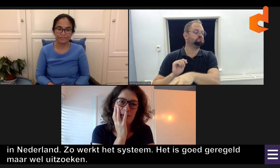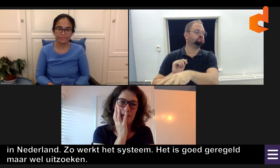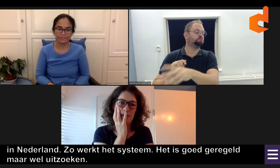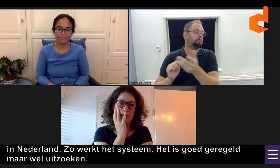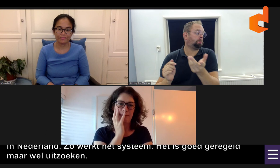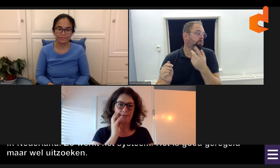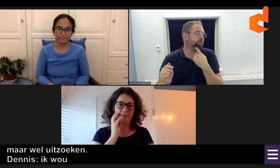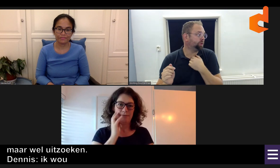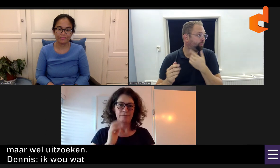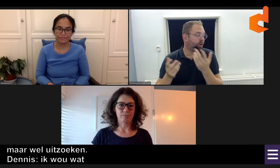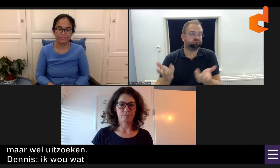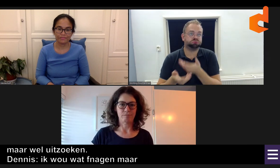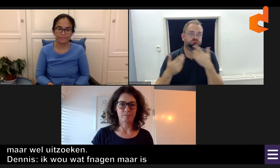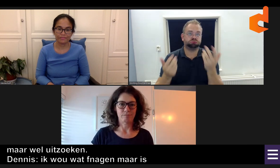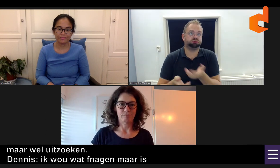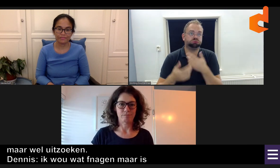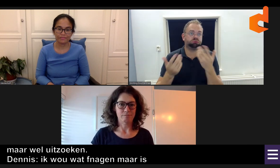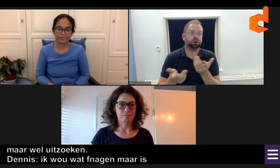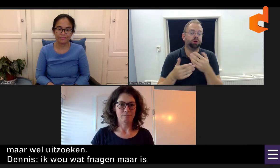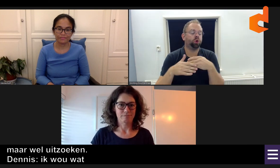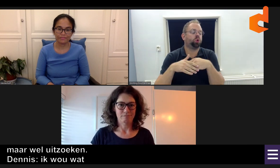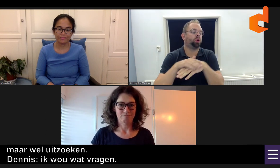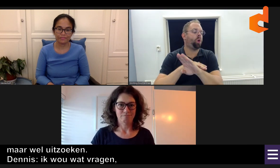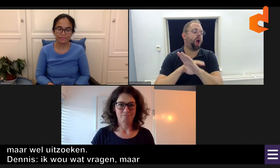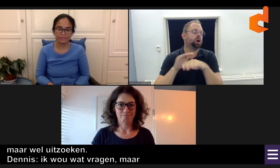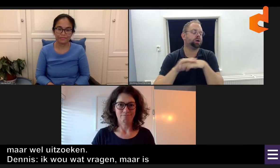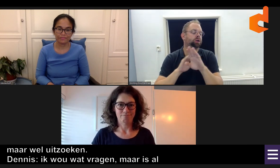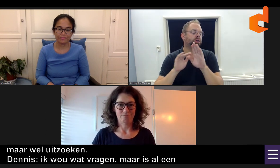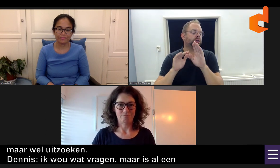beantwoord. Als ze nou, wat zal ik eens zeggen,